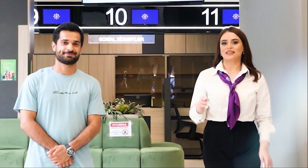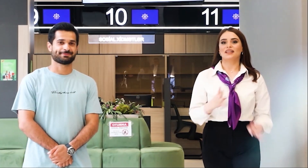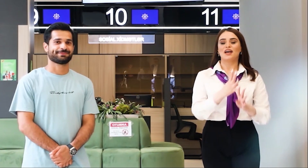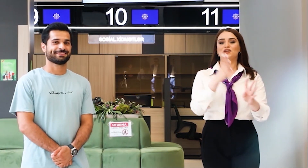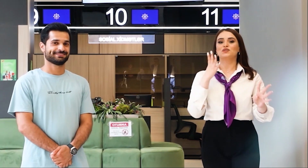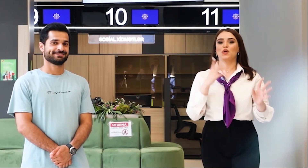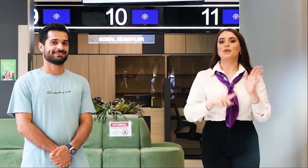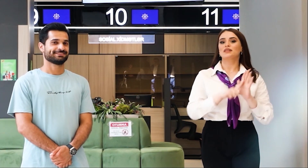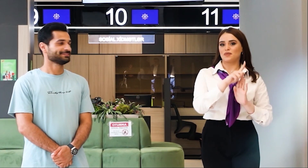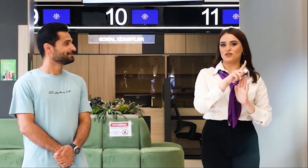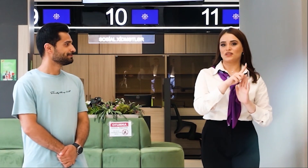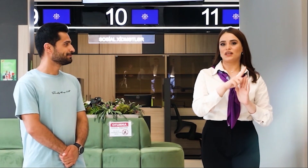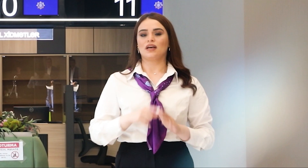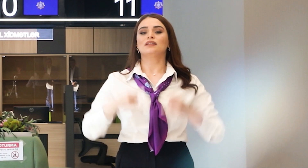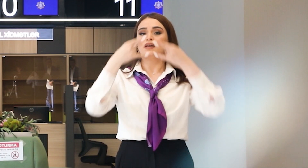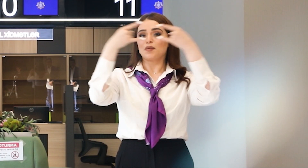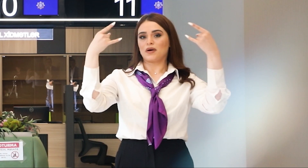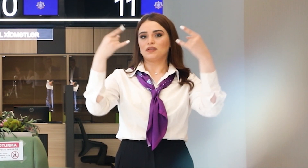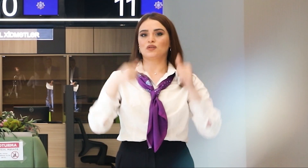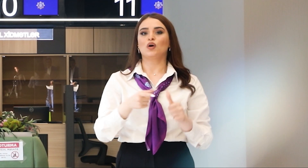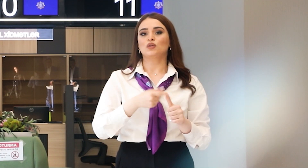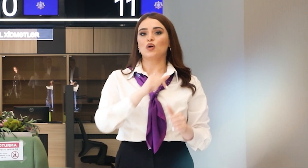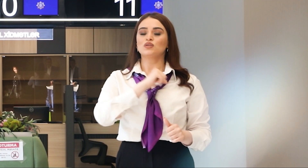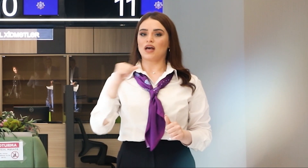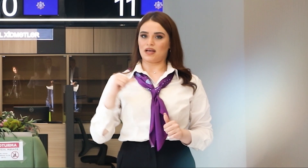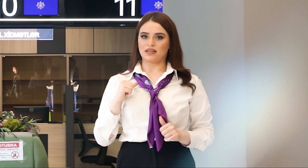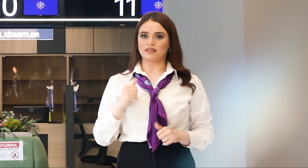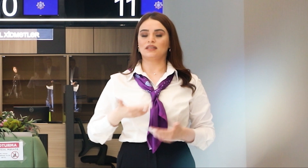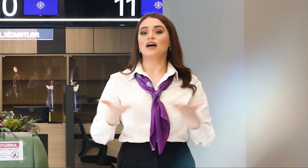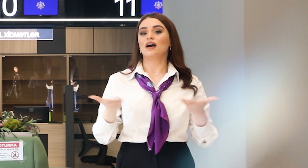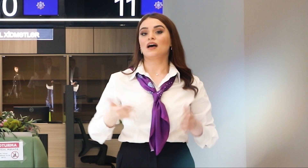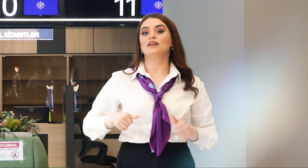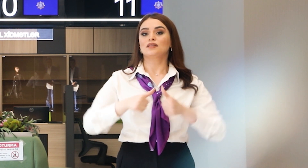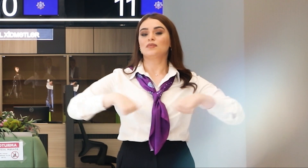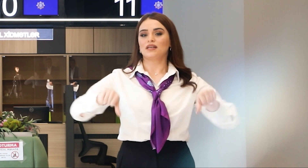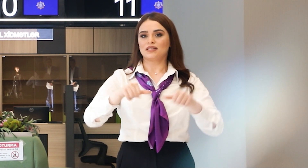Növbəsi çatdıqda vətəndaş monitorda öz adını və hansı masaya yaxınlaşmalı olduğunu görür.